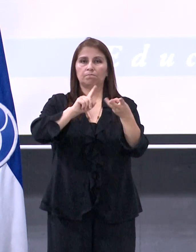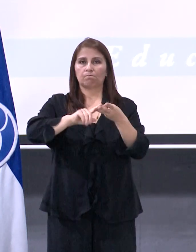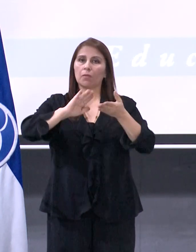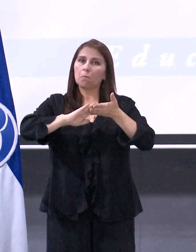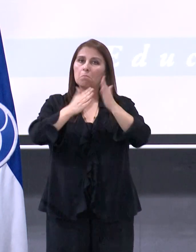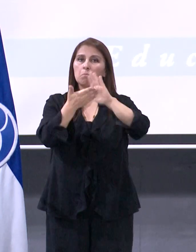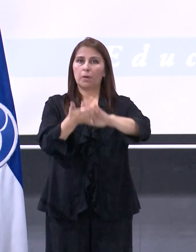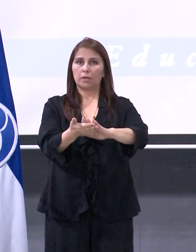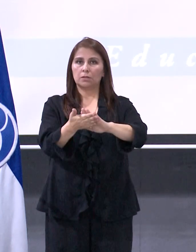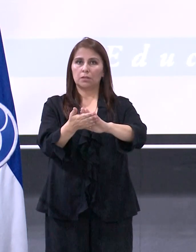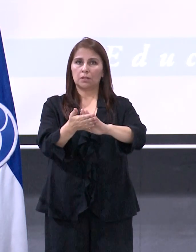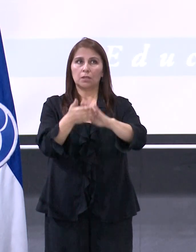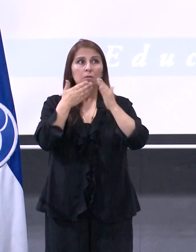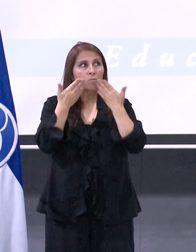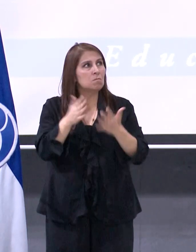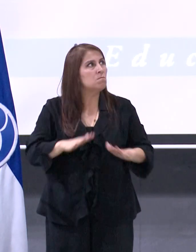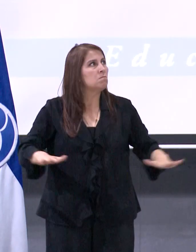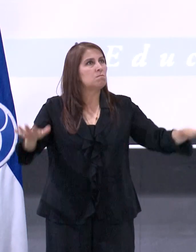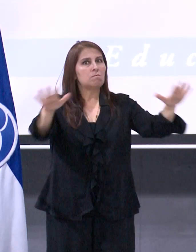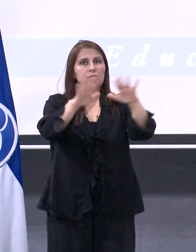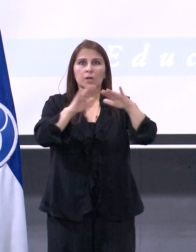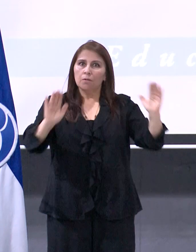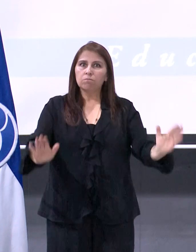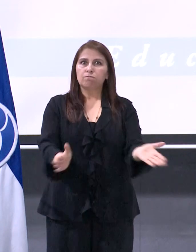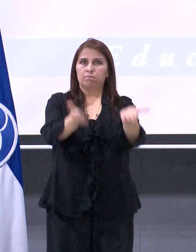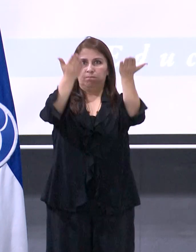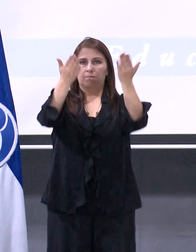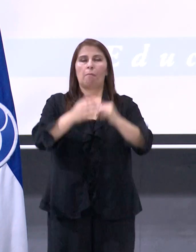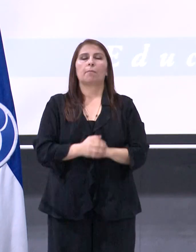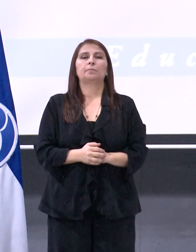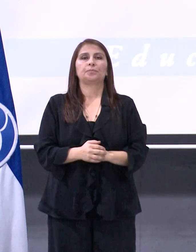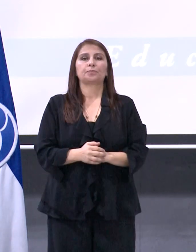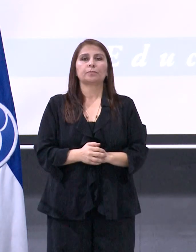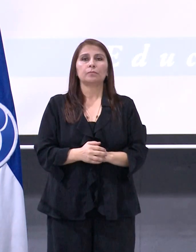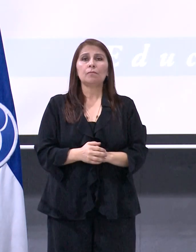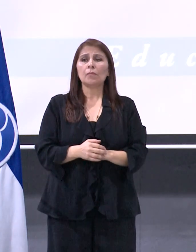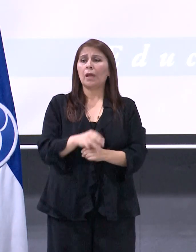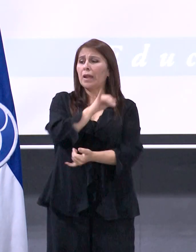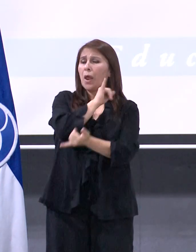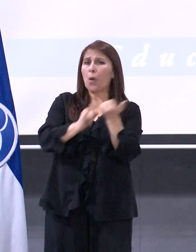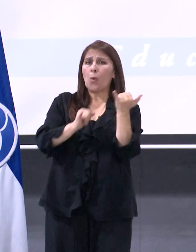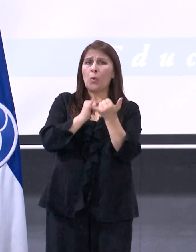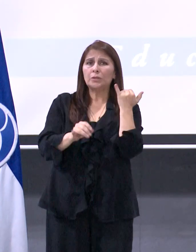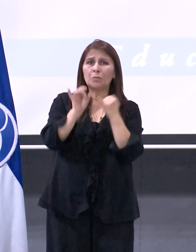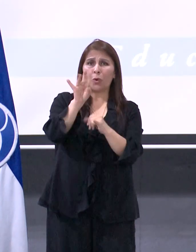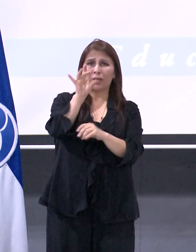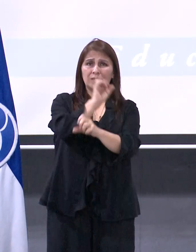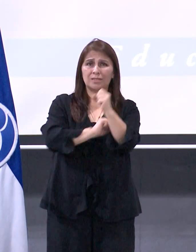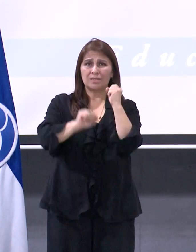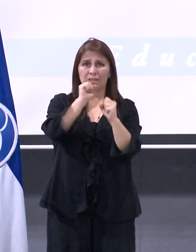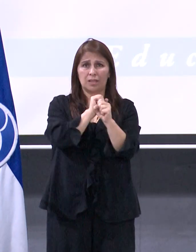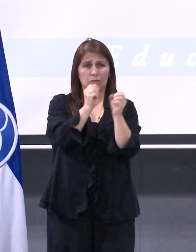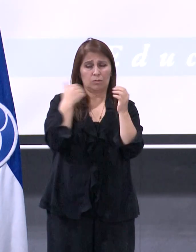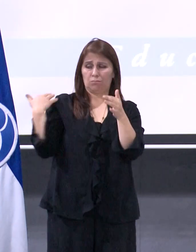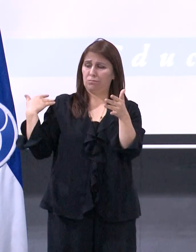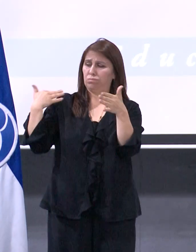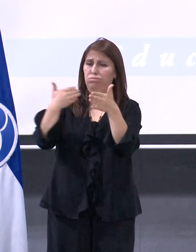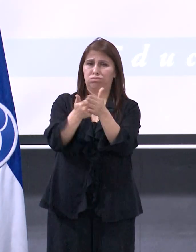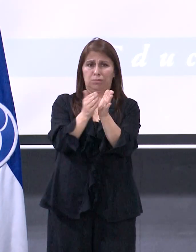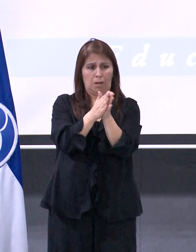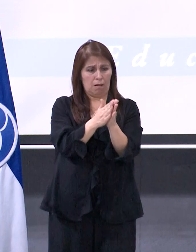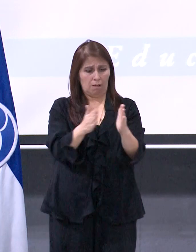del ambiente en el último quinquenio la universidad ha presentado grandes